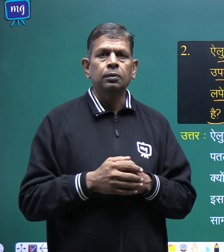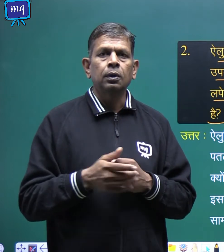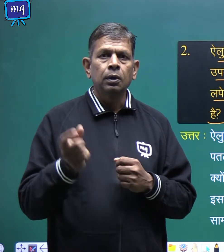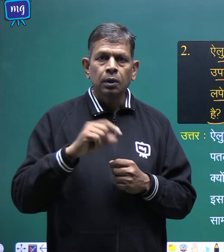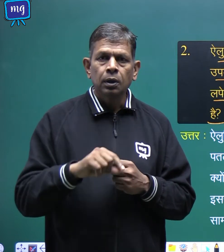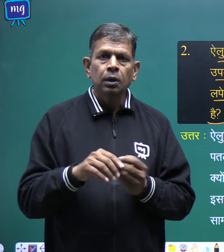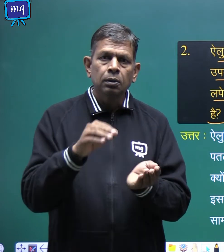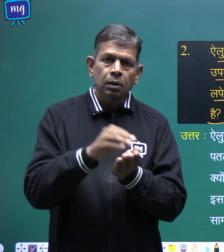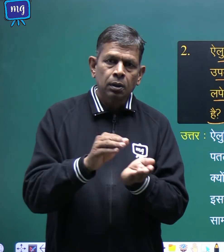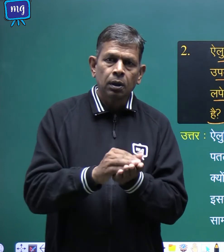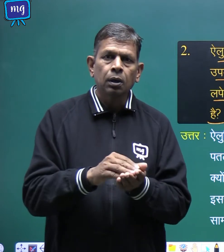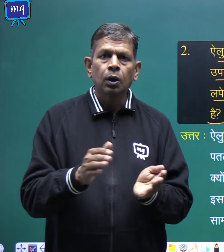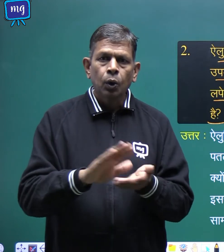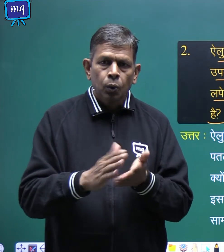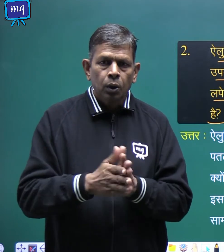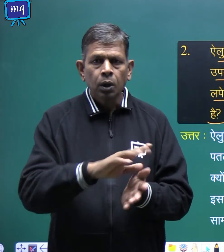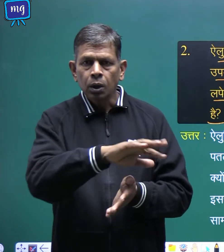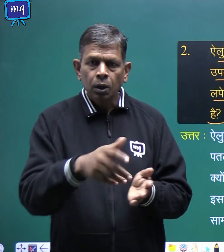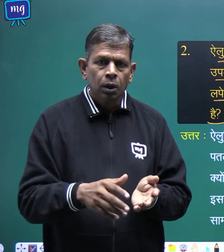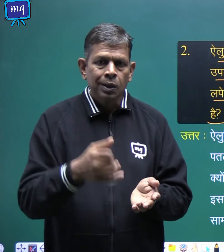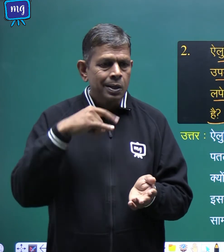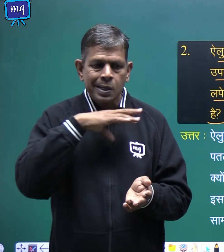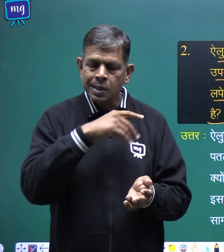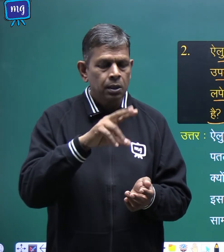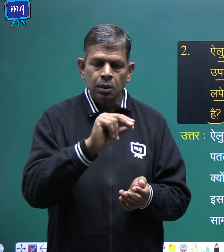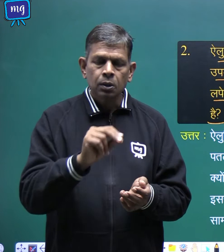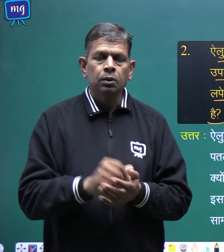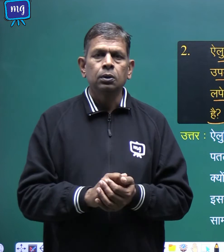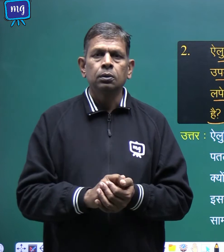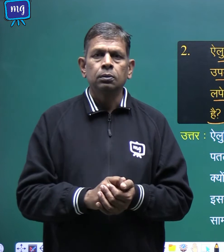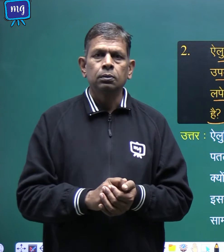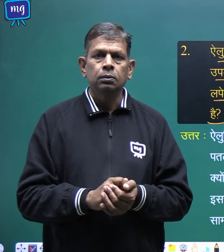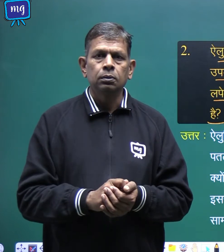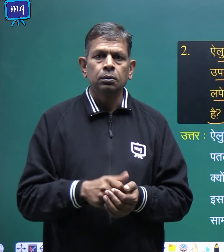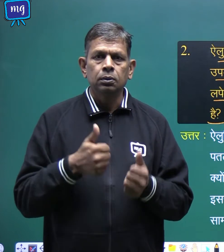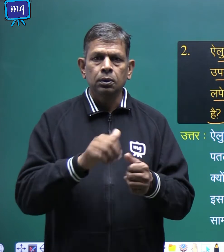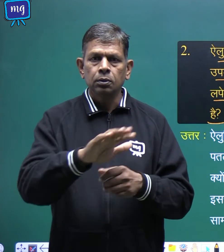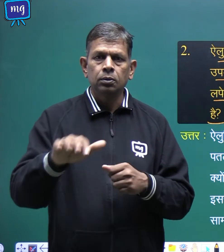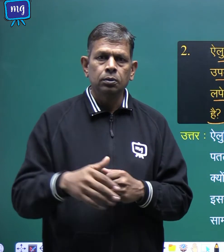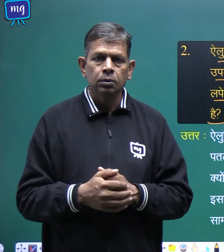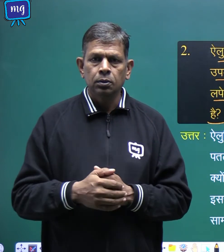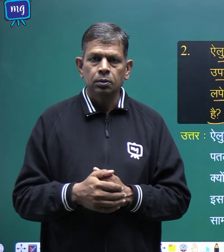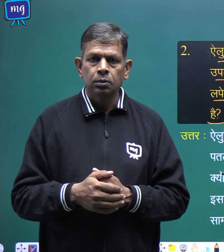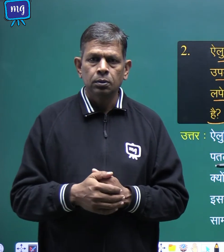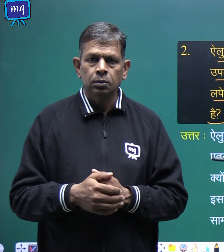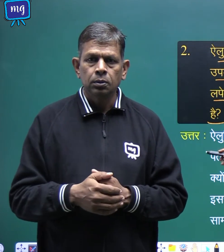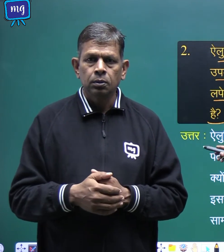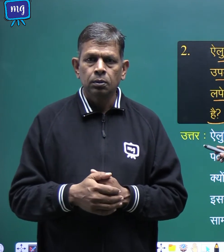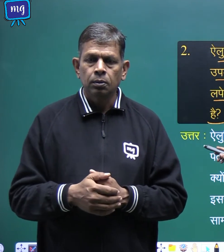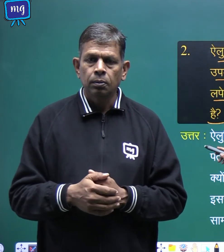इसमें रखे पदार्थ खराब नहीं होते। ठीक है बच्चों,